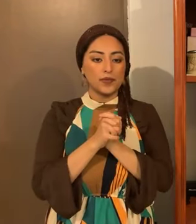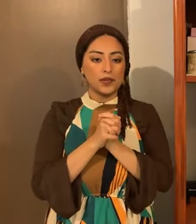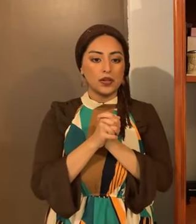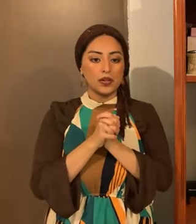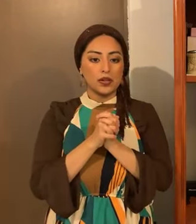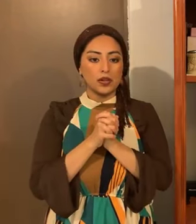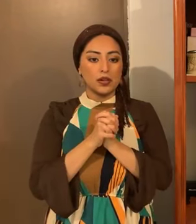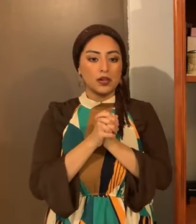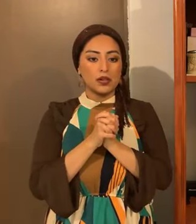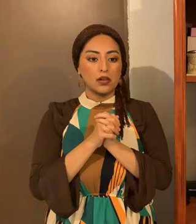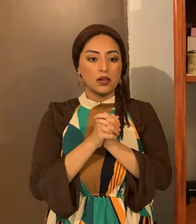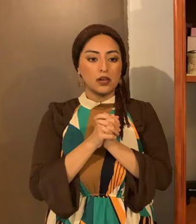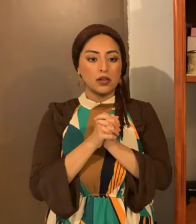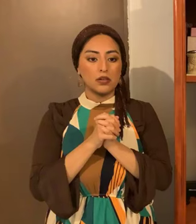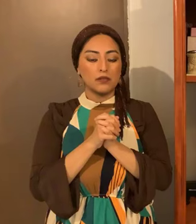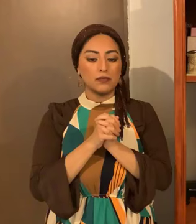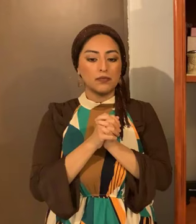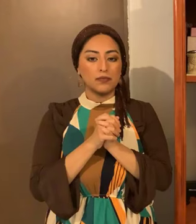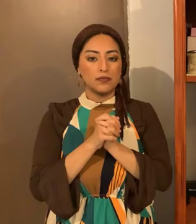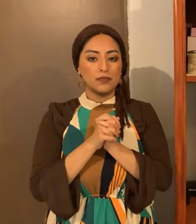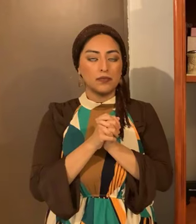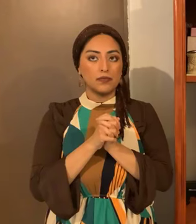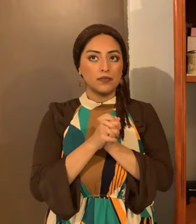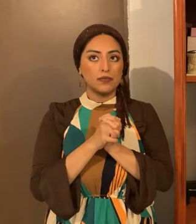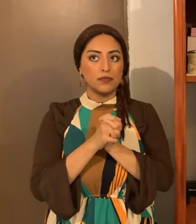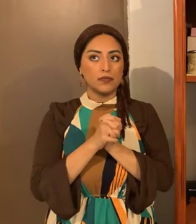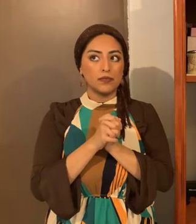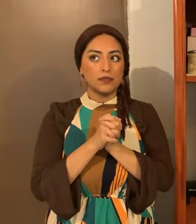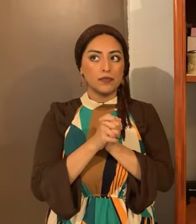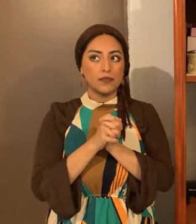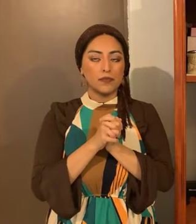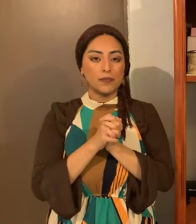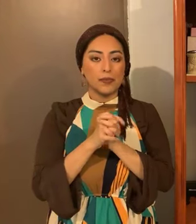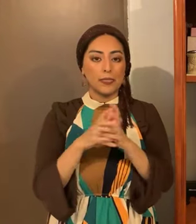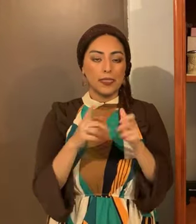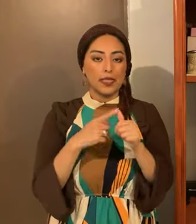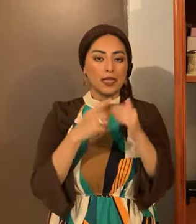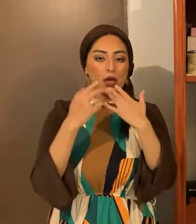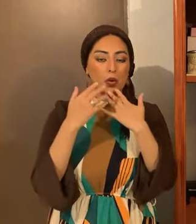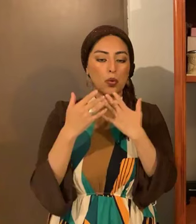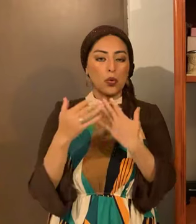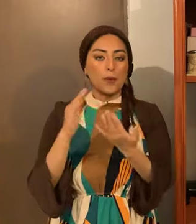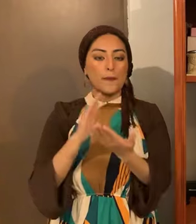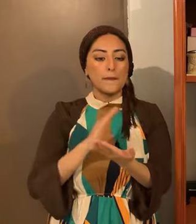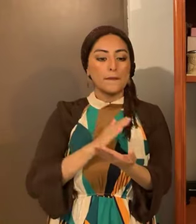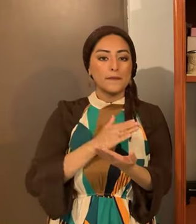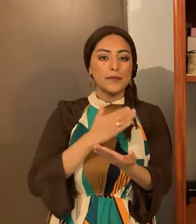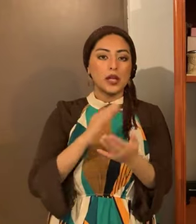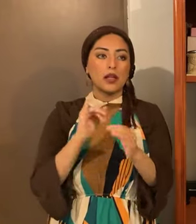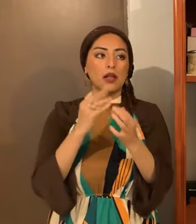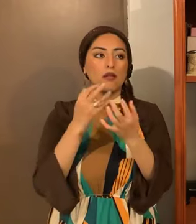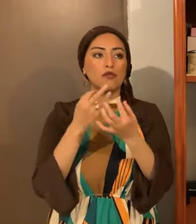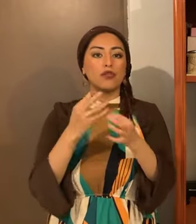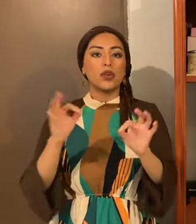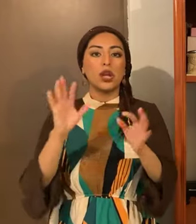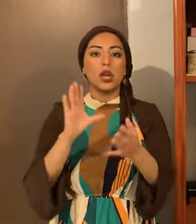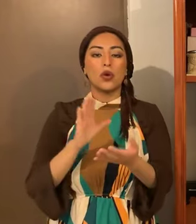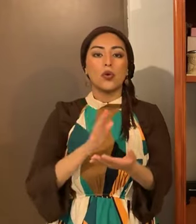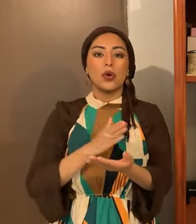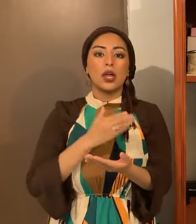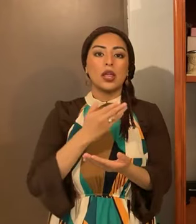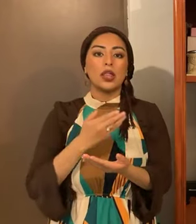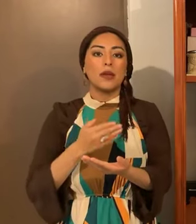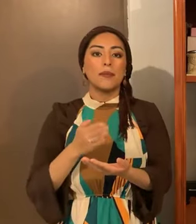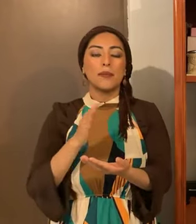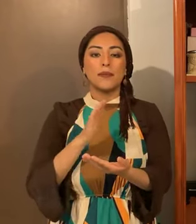explicar. Además de que fuera melódica o melodiosa, con ritmo libre, es decir, no